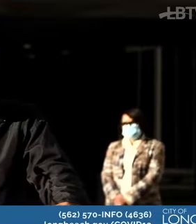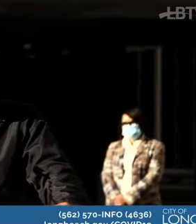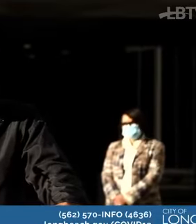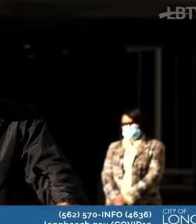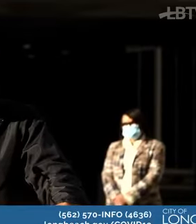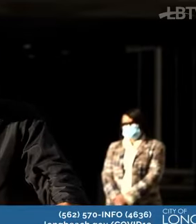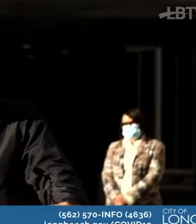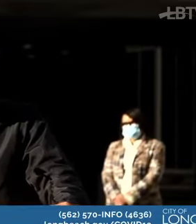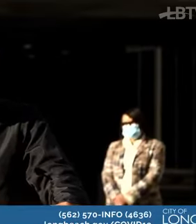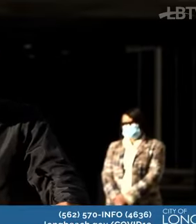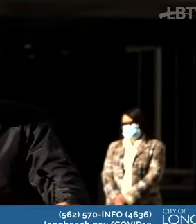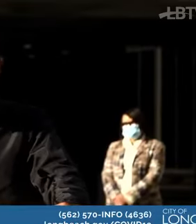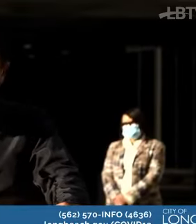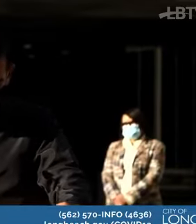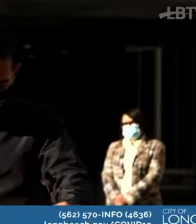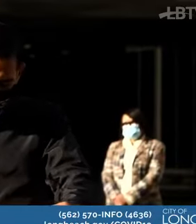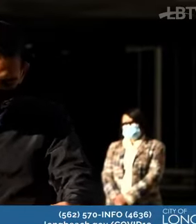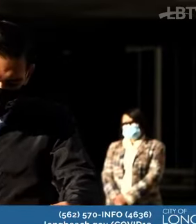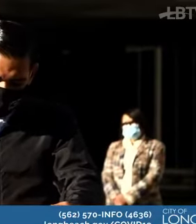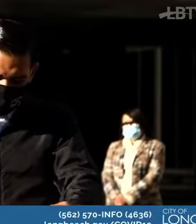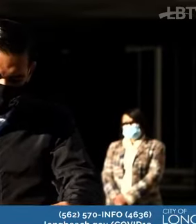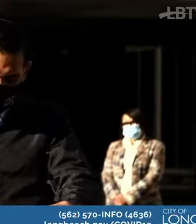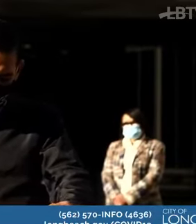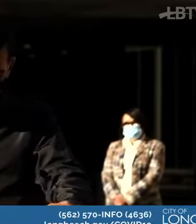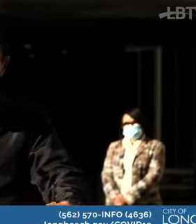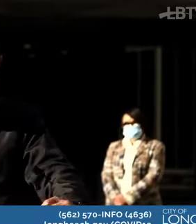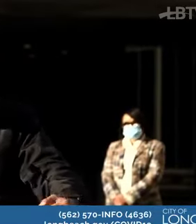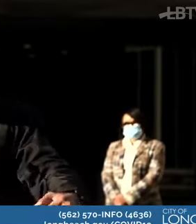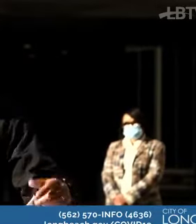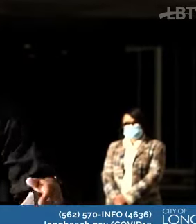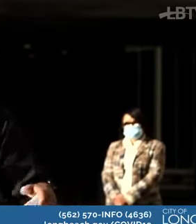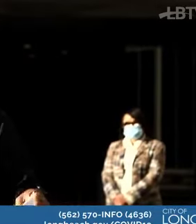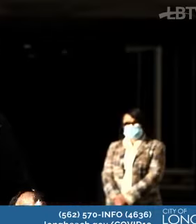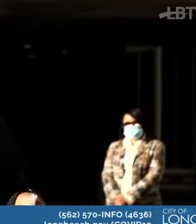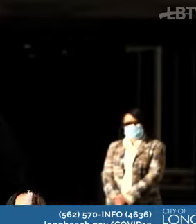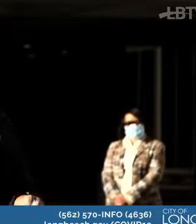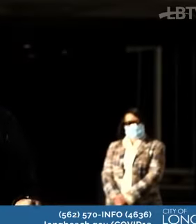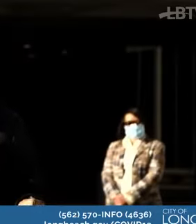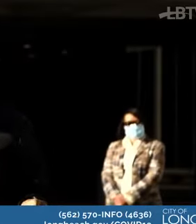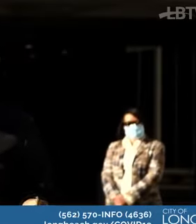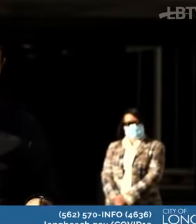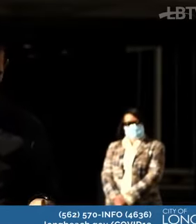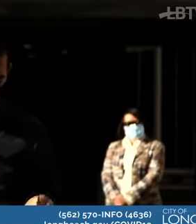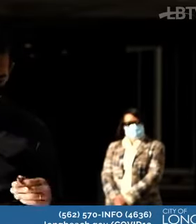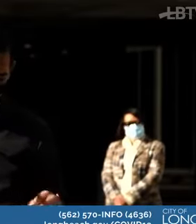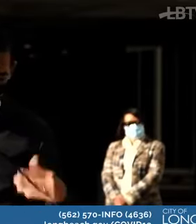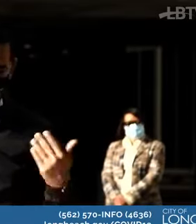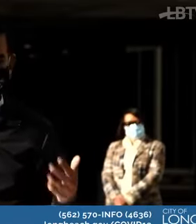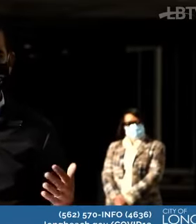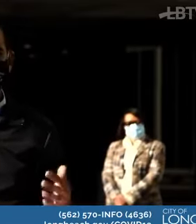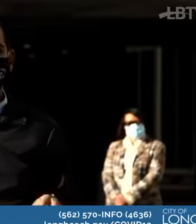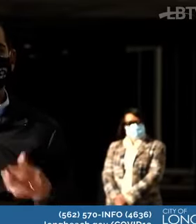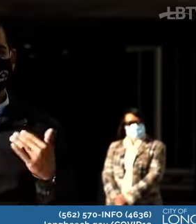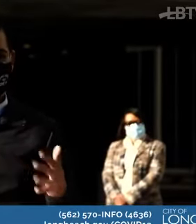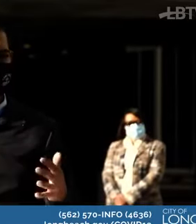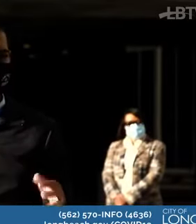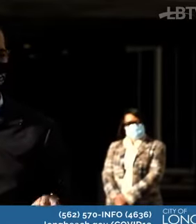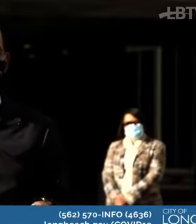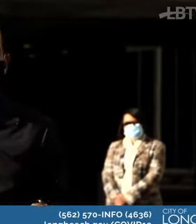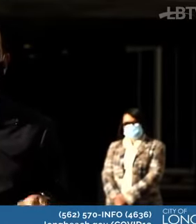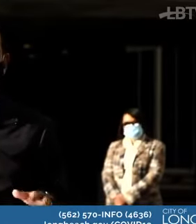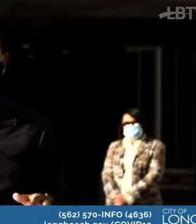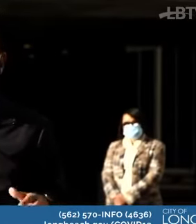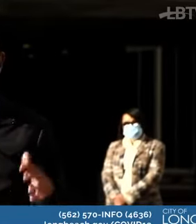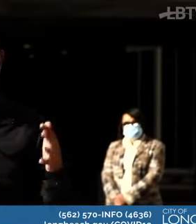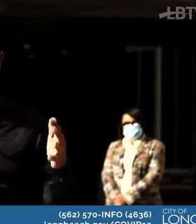que a ella le hubiera dado bastante orgullo y también ella hubiera estado emocionalmente feliz